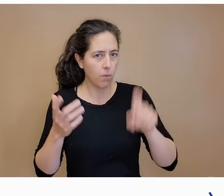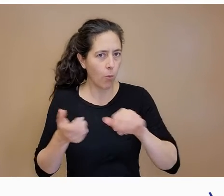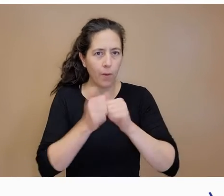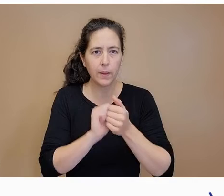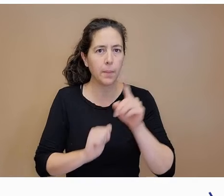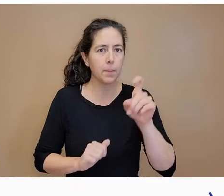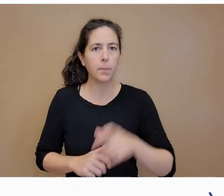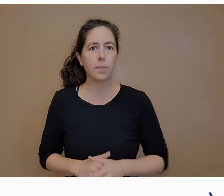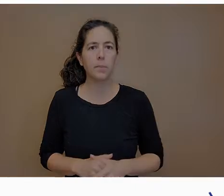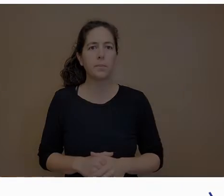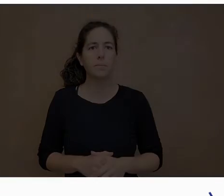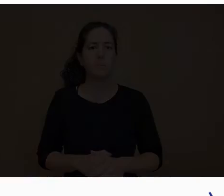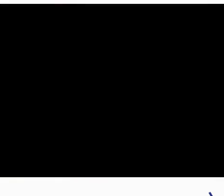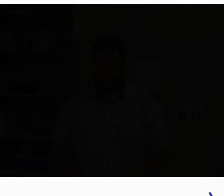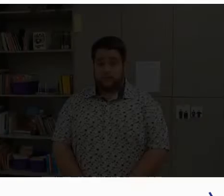Ben, en fait, c'est comme,